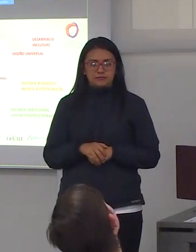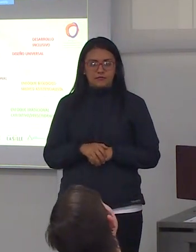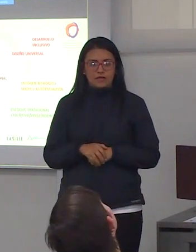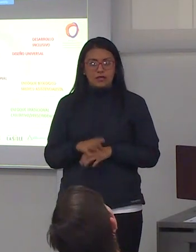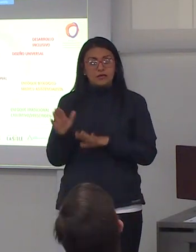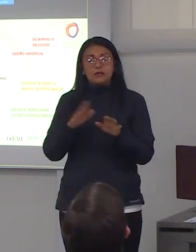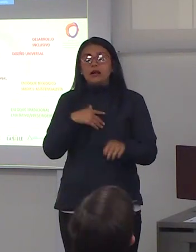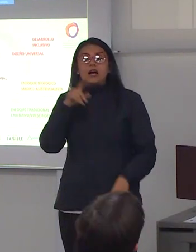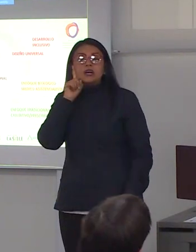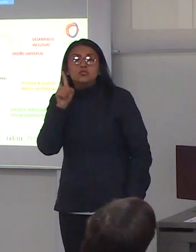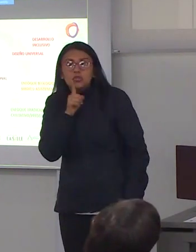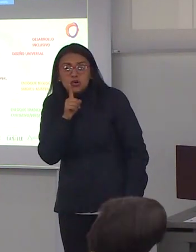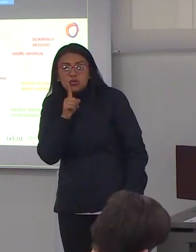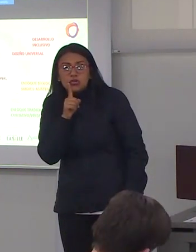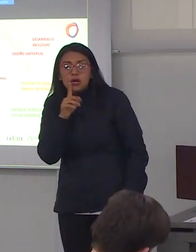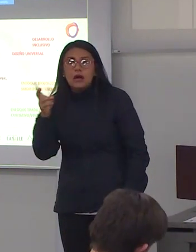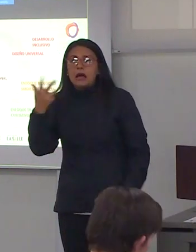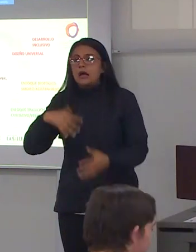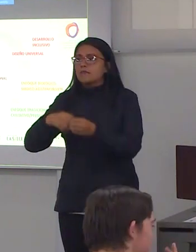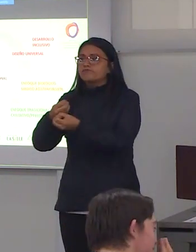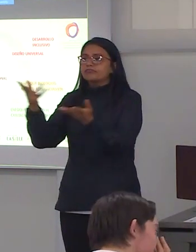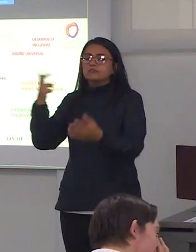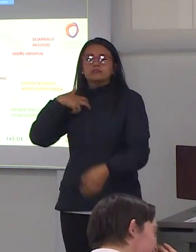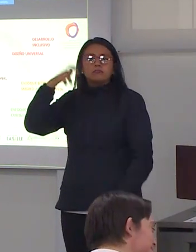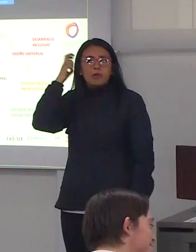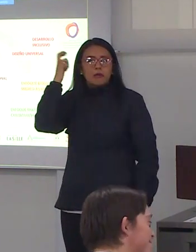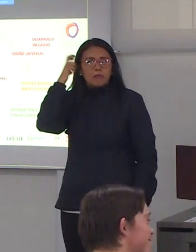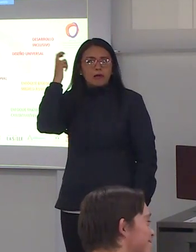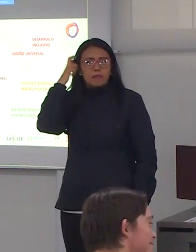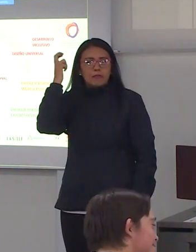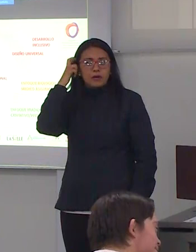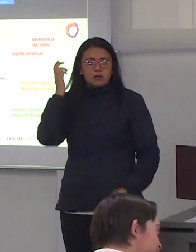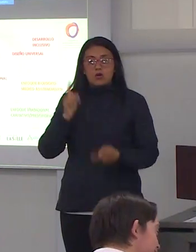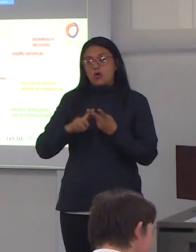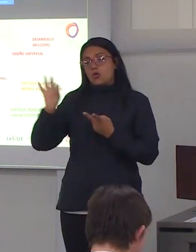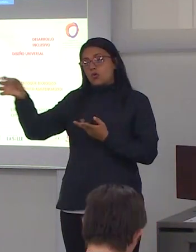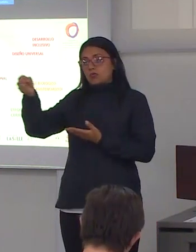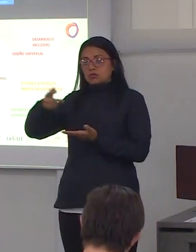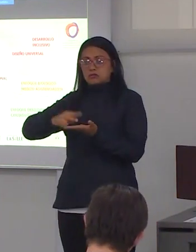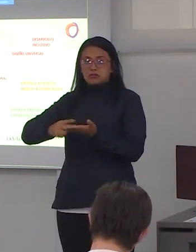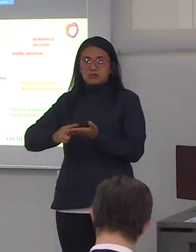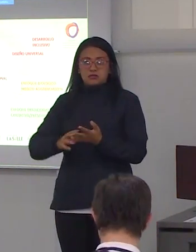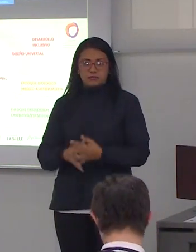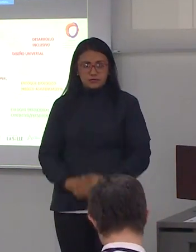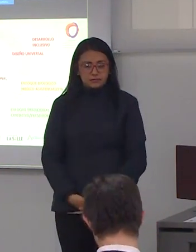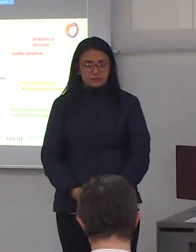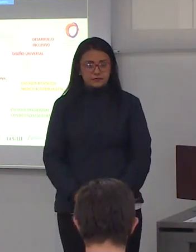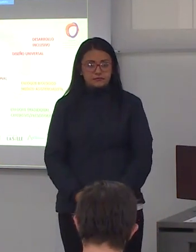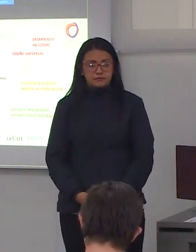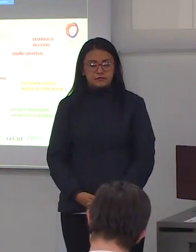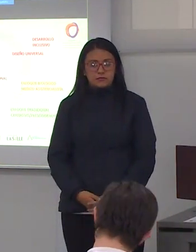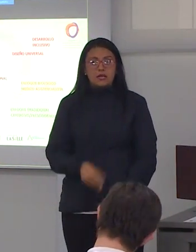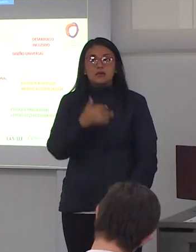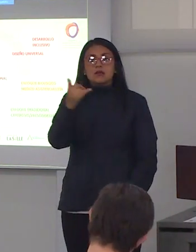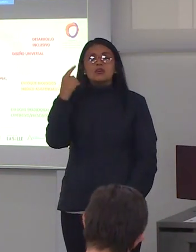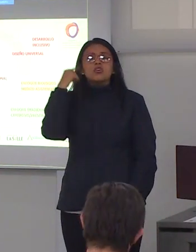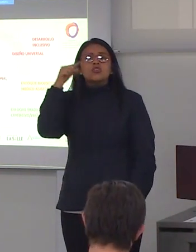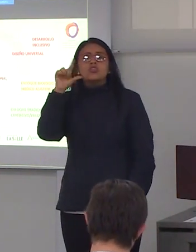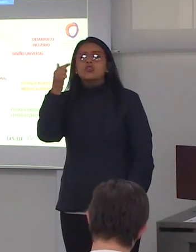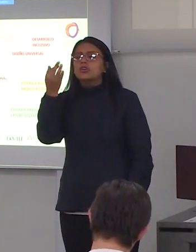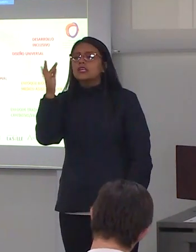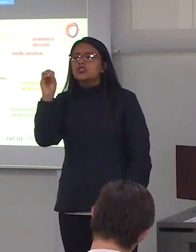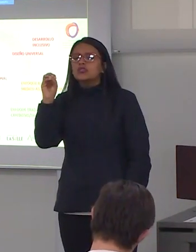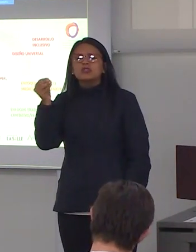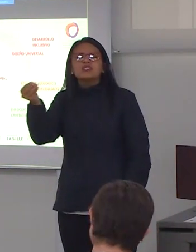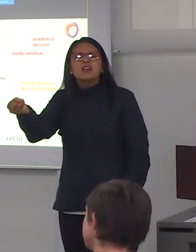si es sordo a muchos les dan implantes cocleares o intérprete y si está loquito ¿qué le damos?